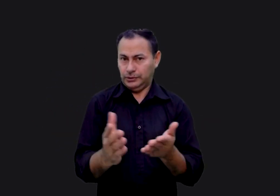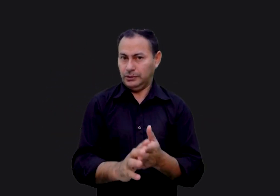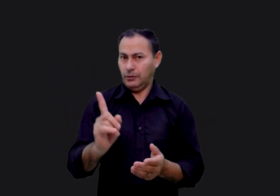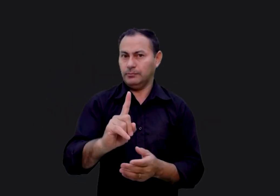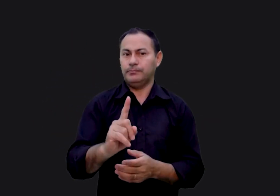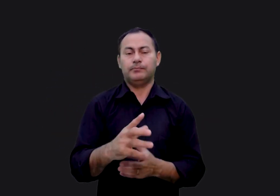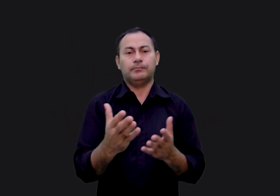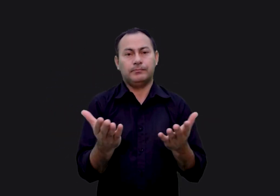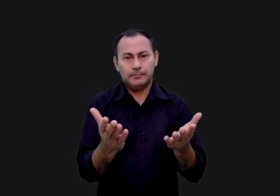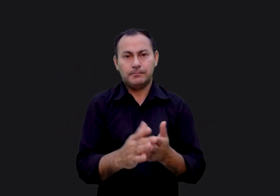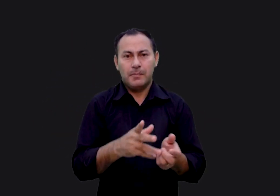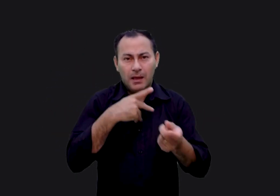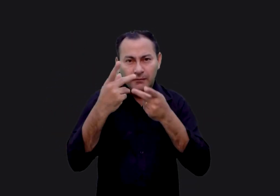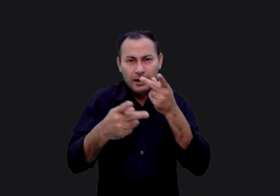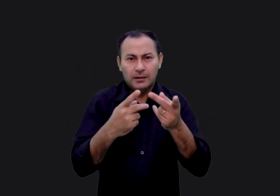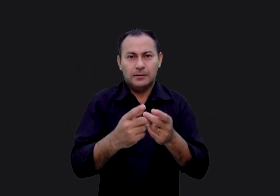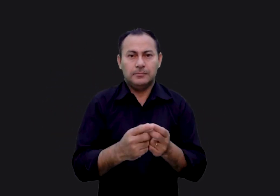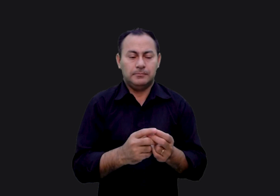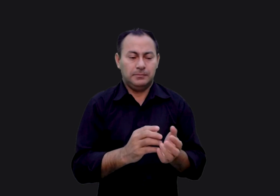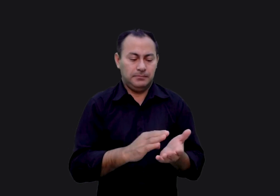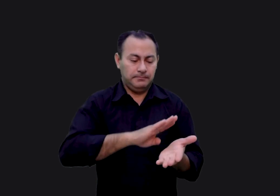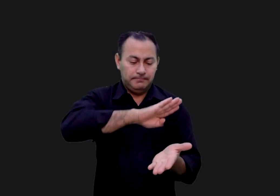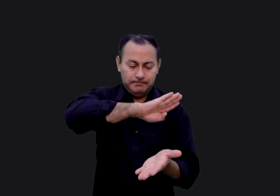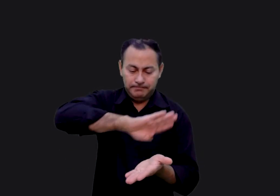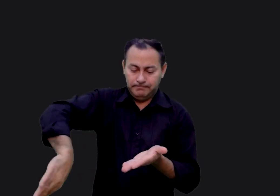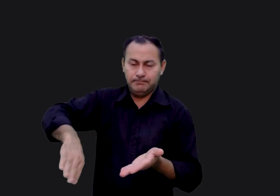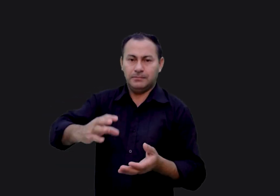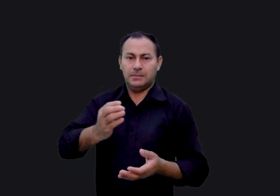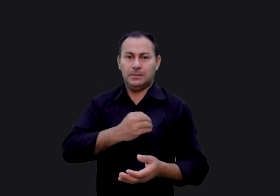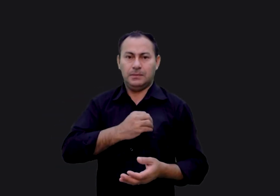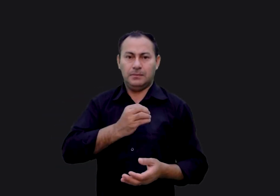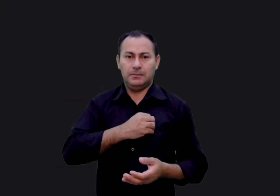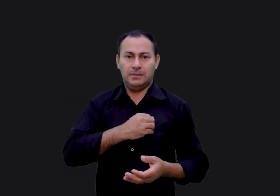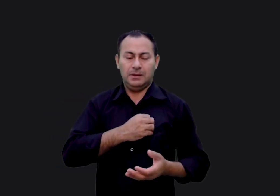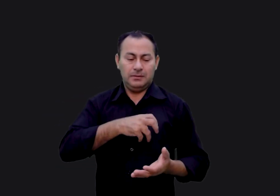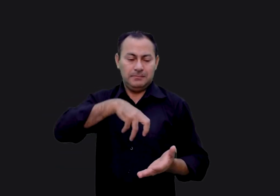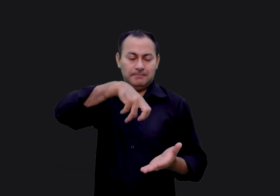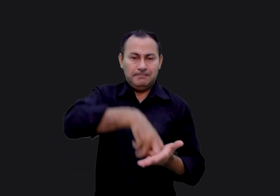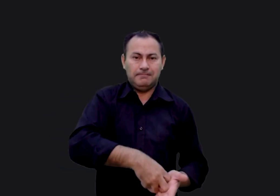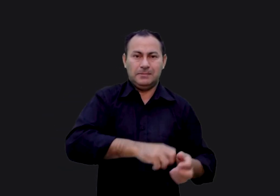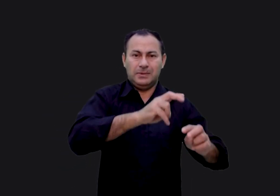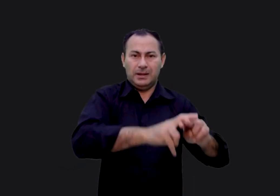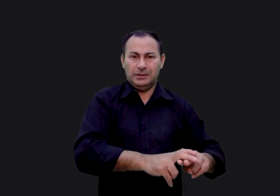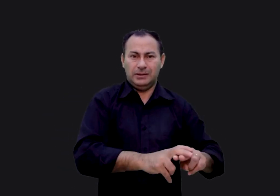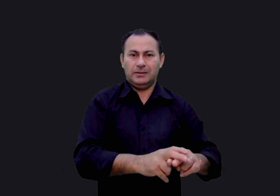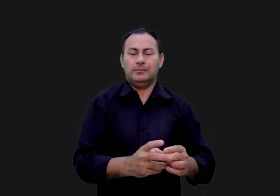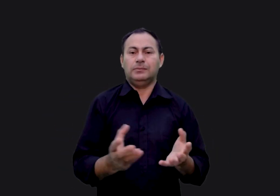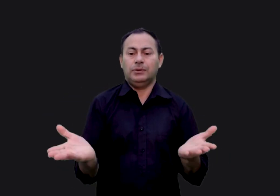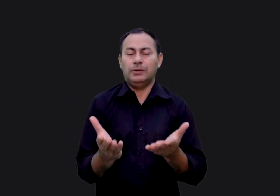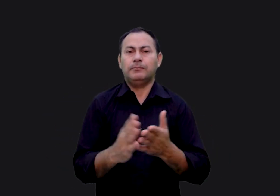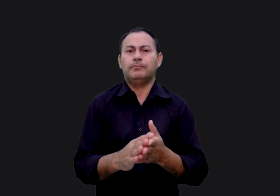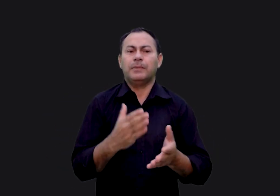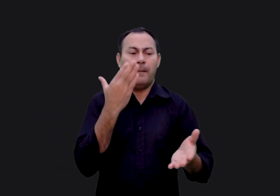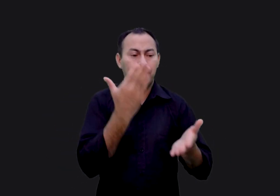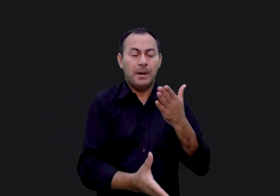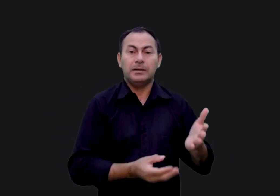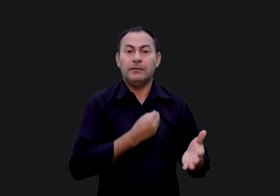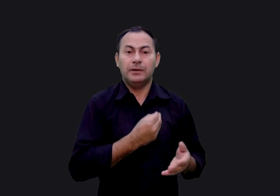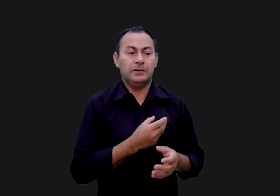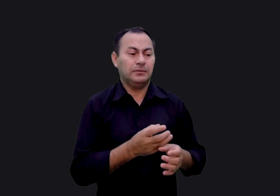contemporâneo. Nesses casos, refere-se à remoção do castigo contemporâneo. Somos salvos do castigo de desperdiçar a vida e de